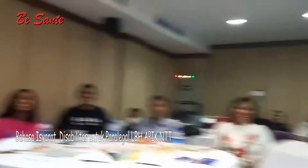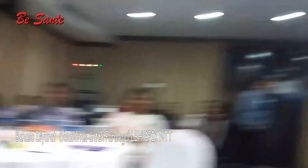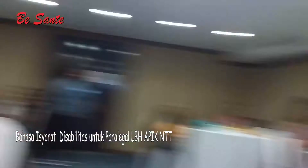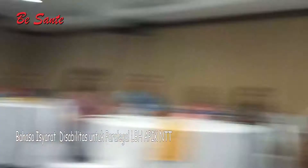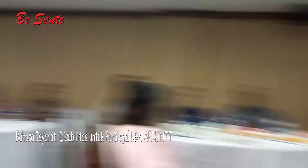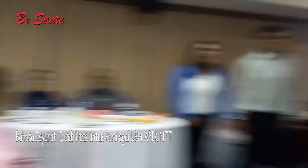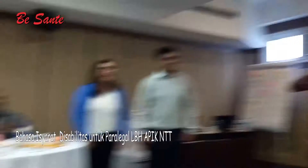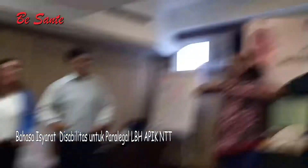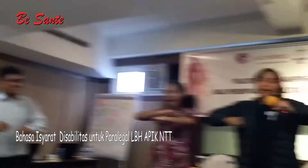Jumat olahraga.